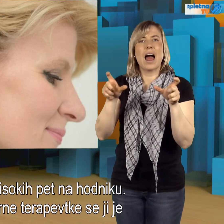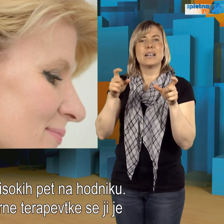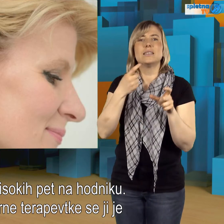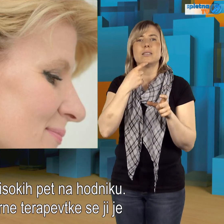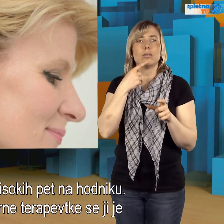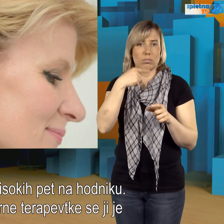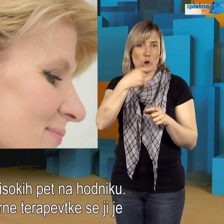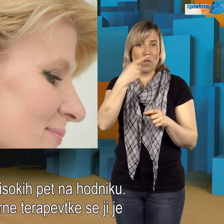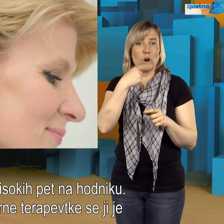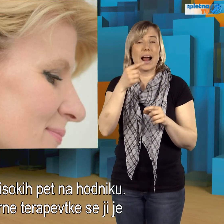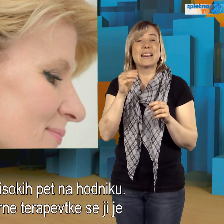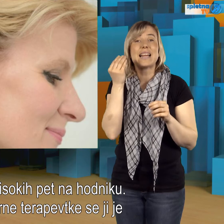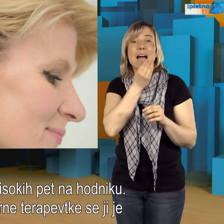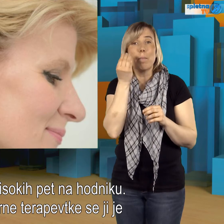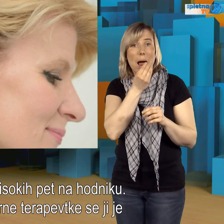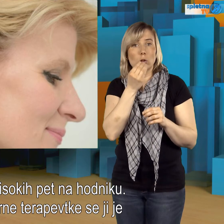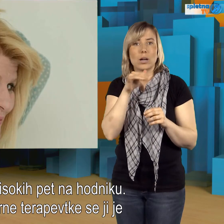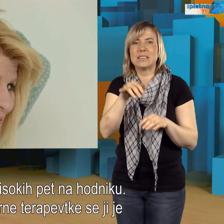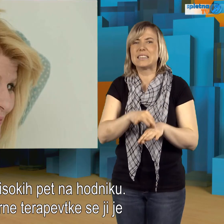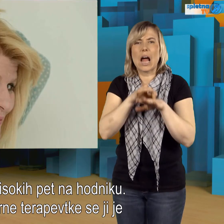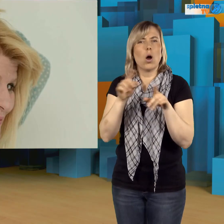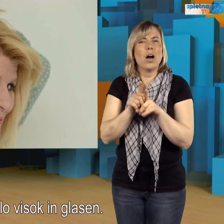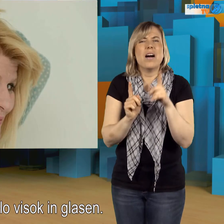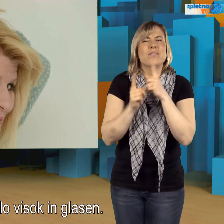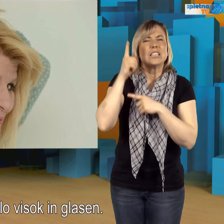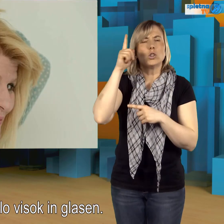Glas govorne terapevtke se je zdel zelo visok in glasen.